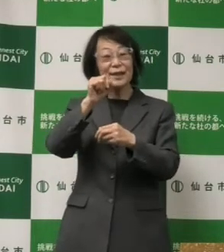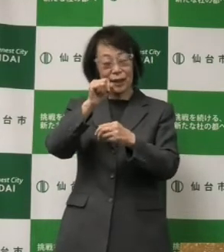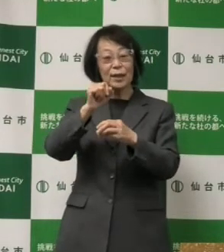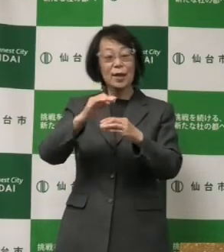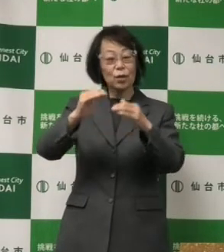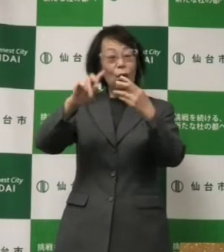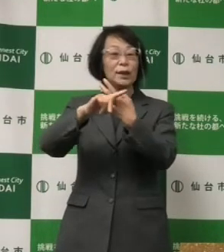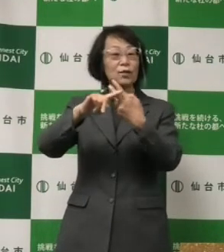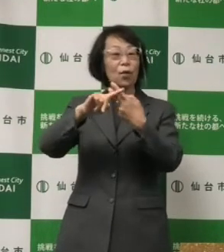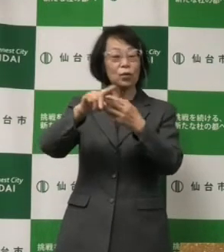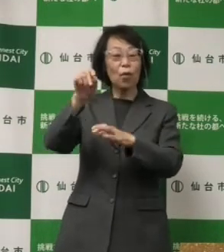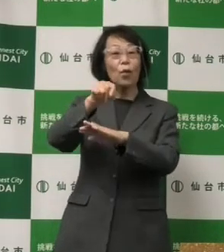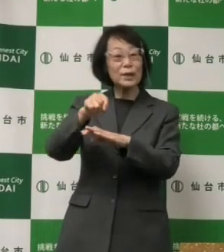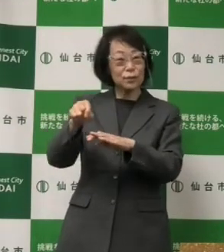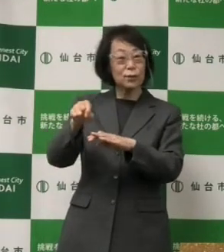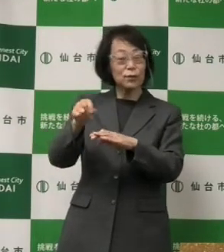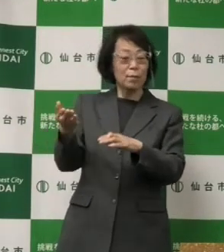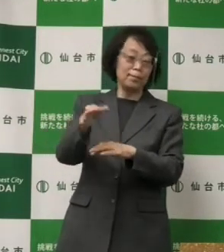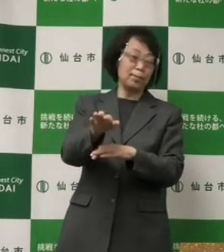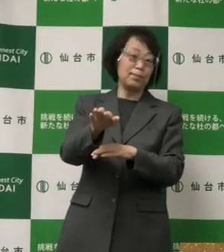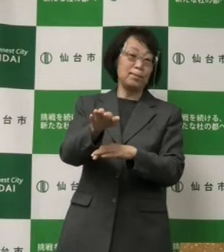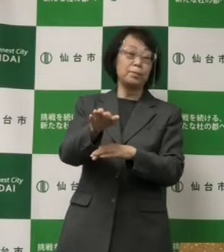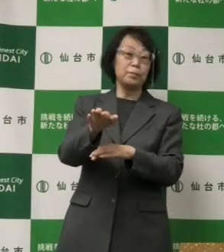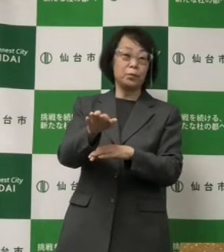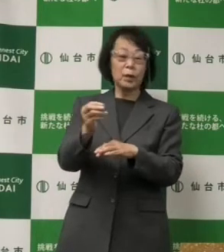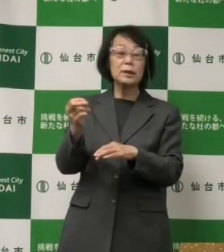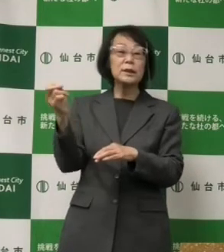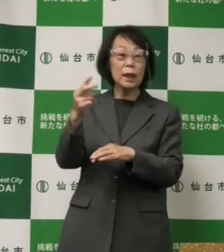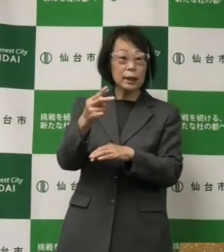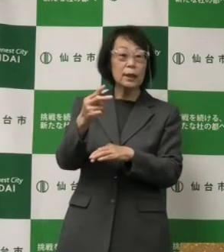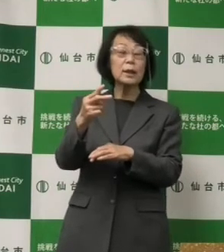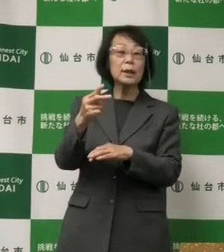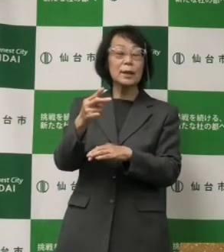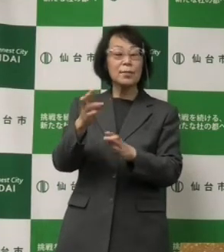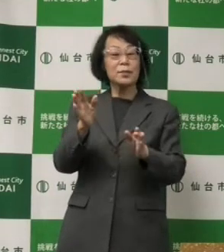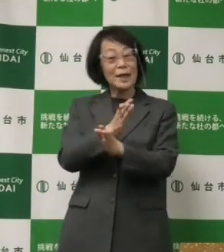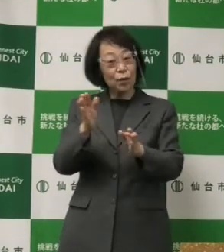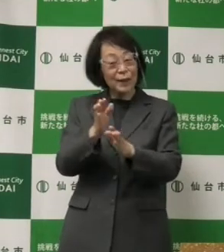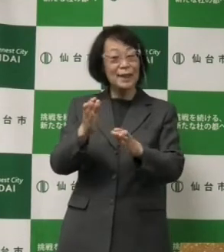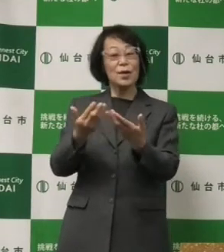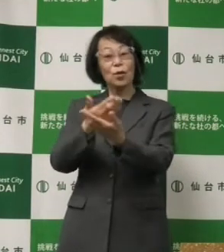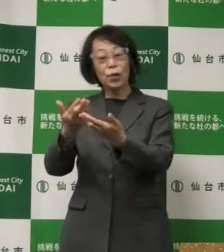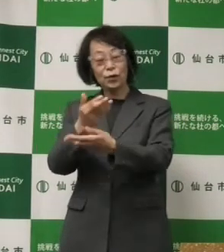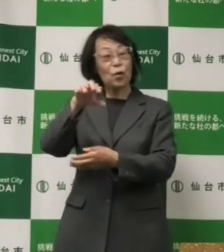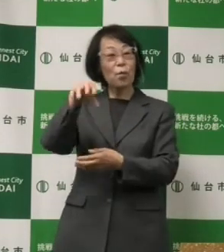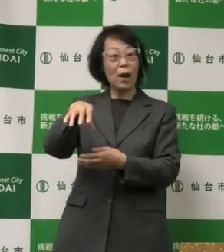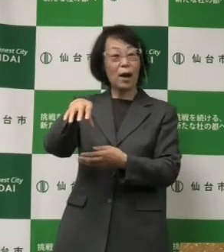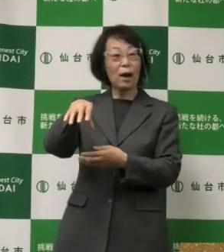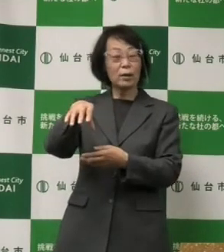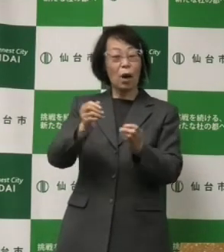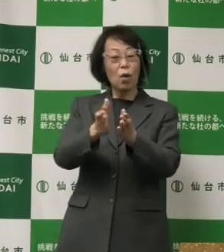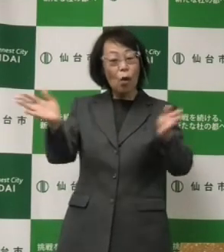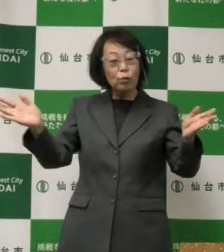能オフィスの整備がなされます。さらに憩いや交流の場となるオ